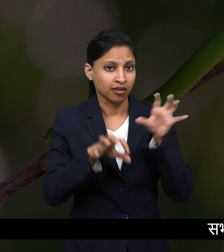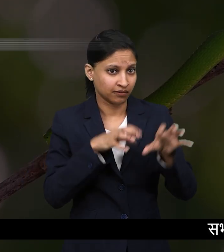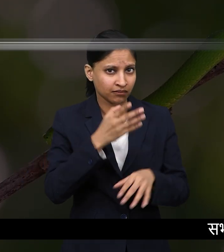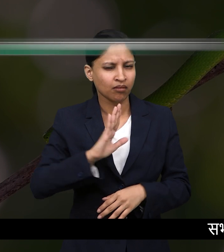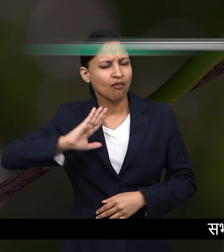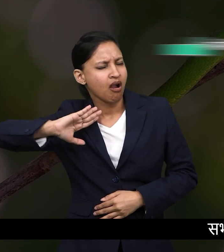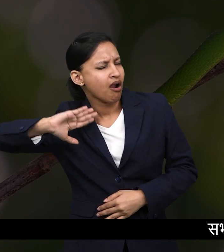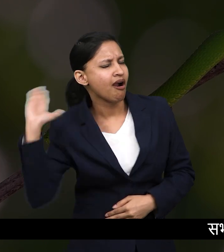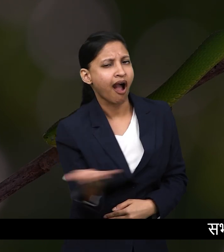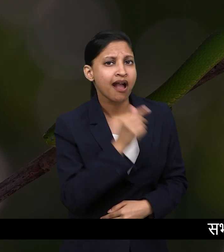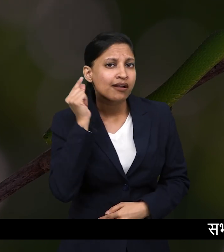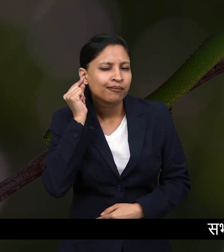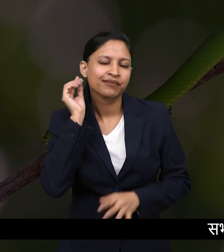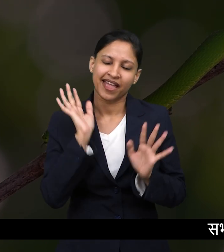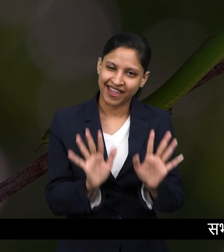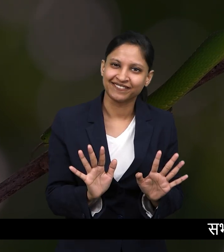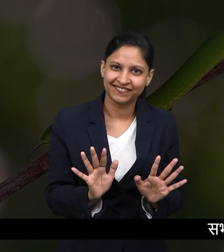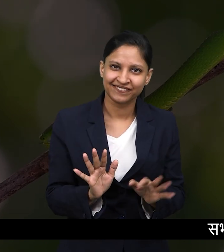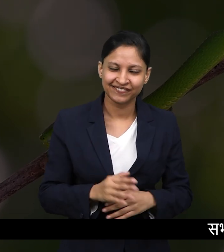सभी जानवरों के कान होते हैं।